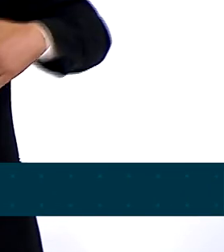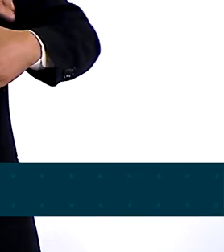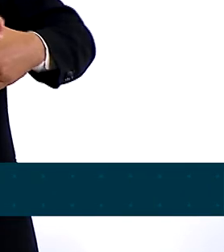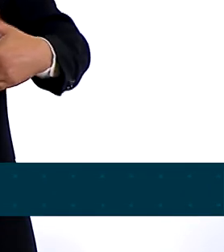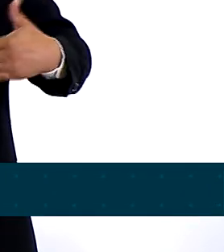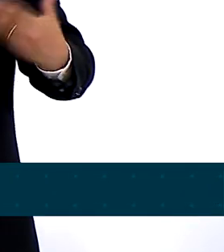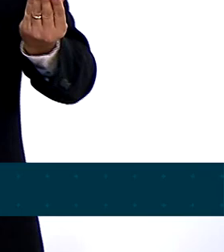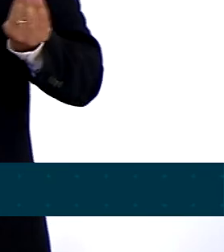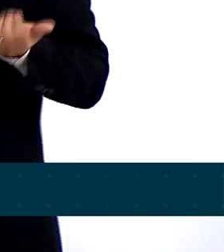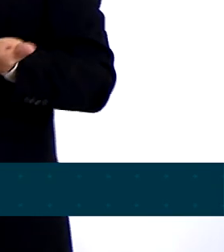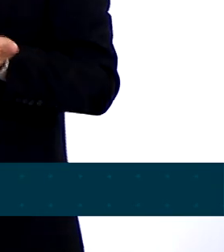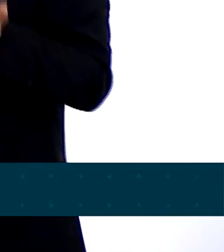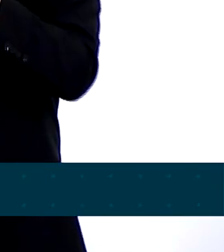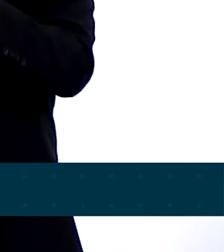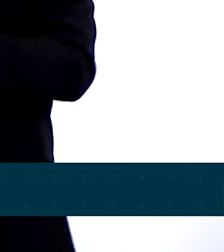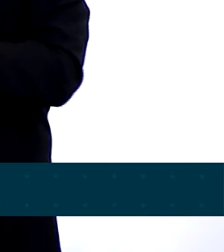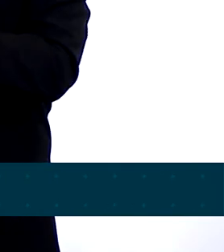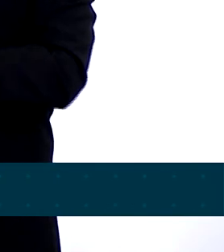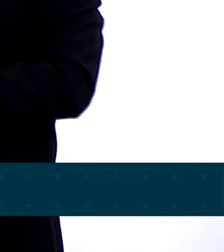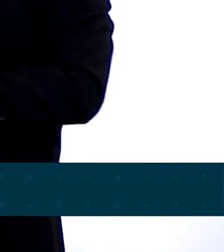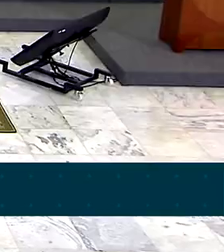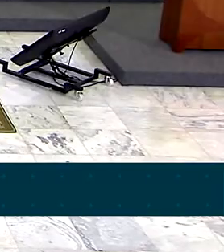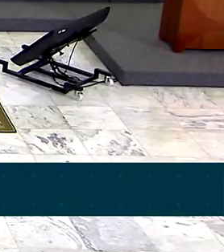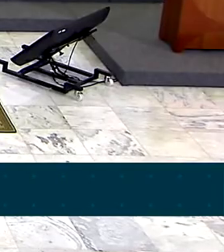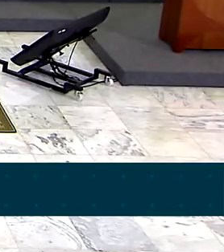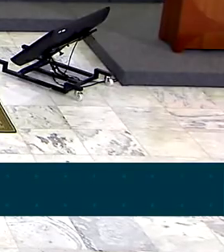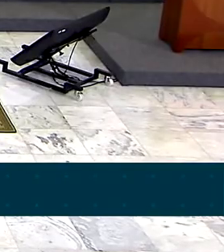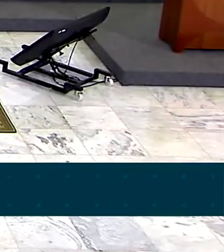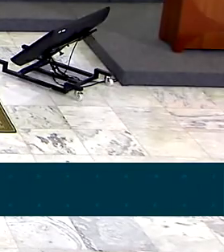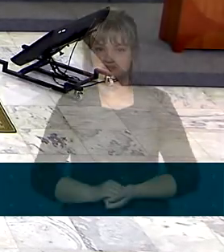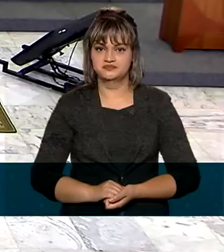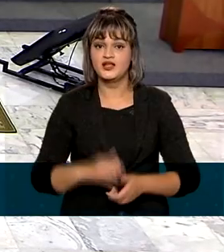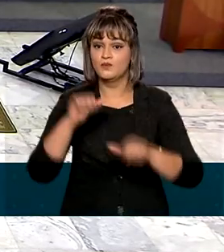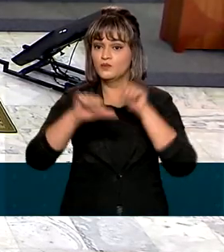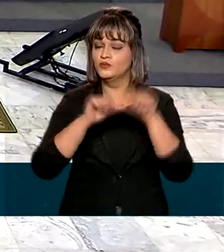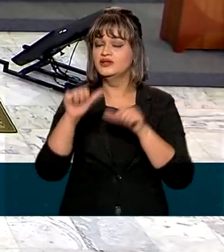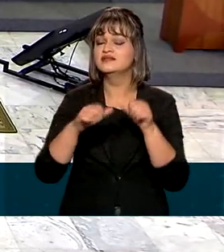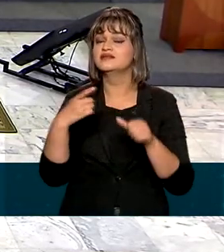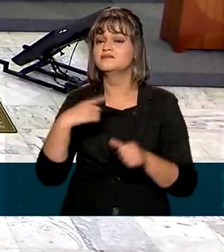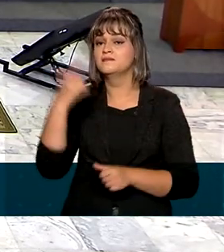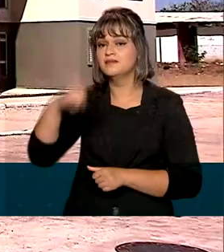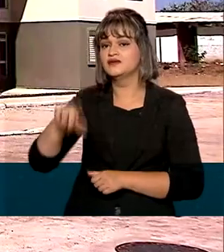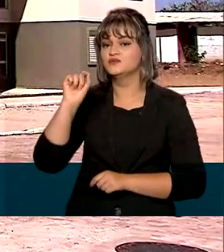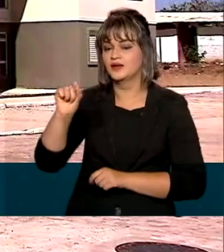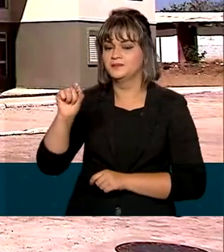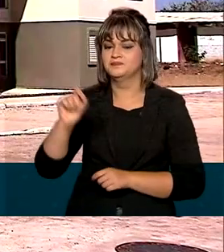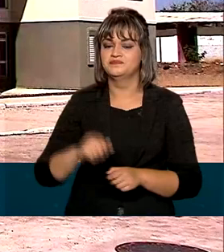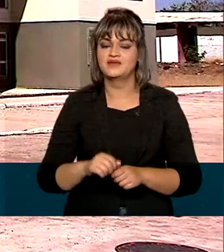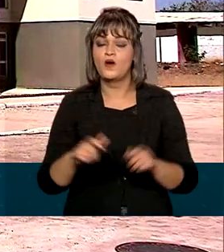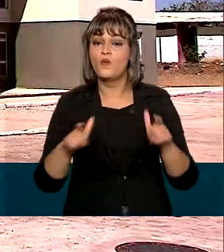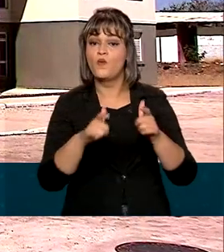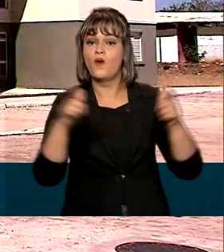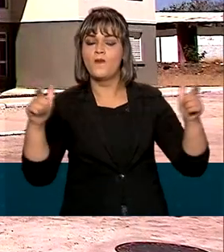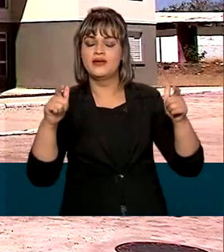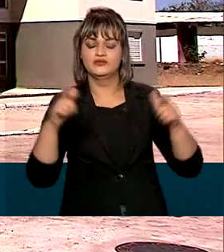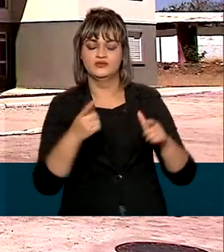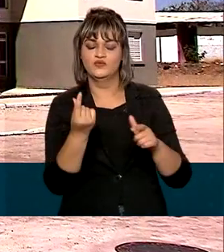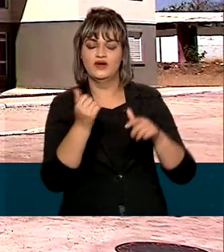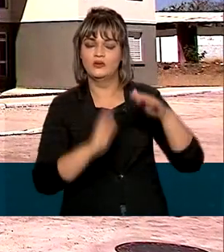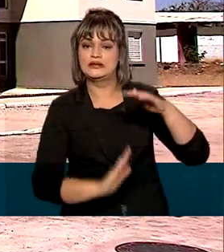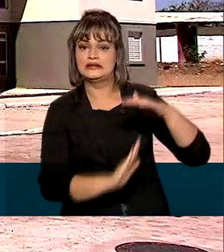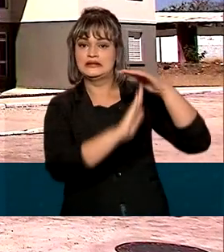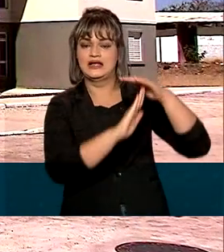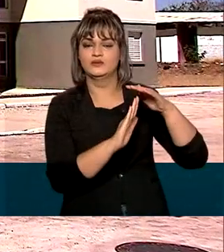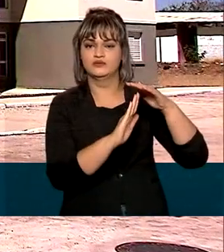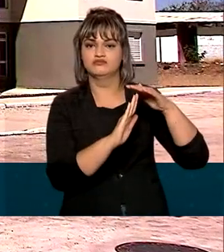ofertar no mercado esses imóveis. Entre as mudanças anunciadas estão a ampliação do teto do valor